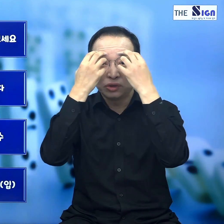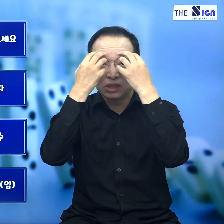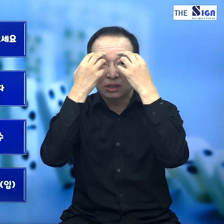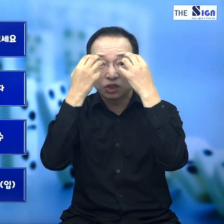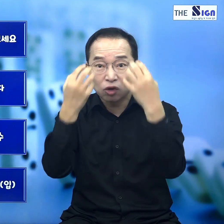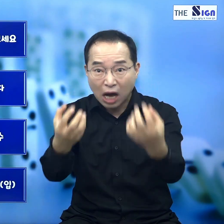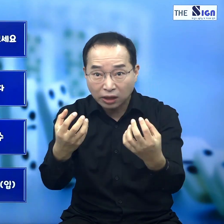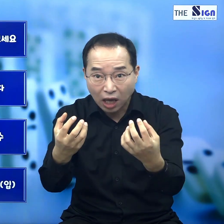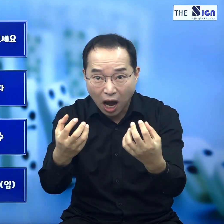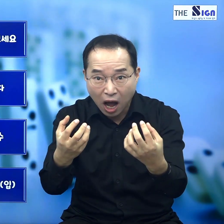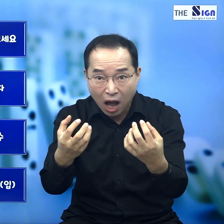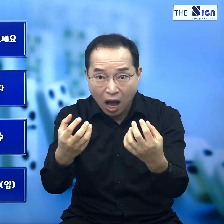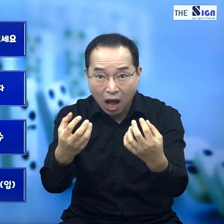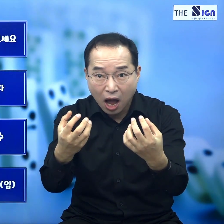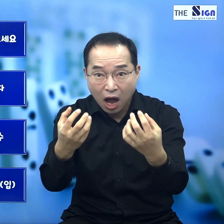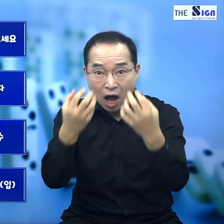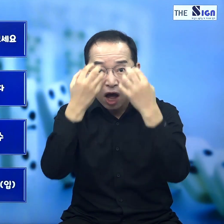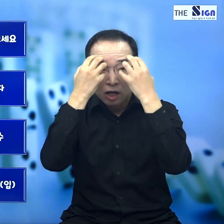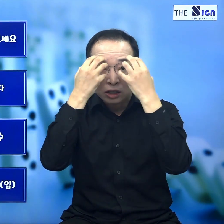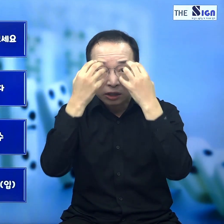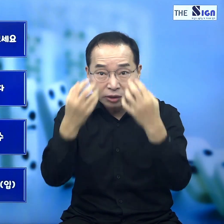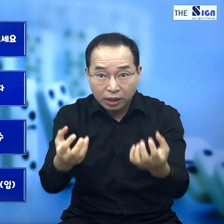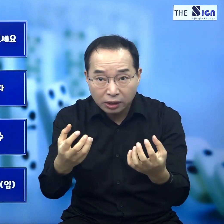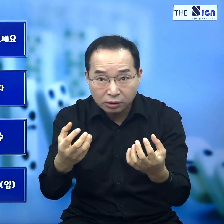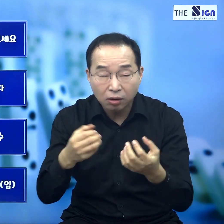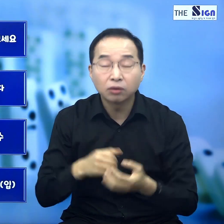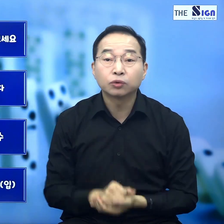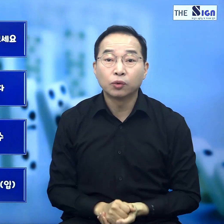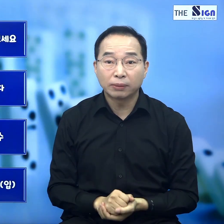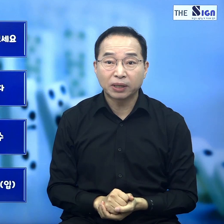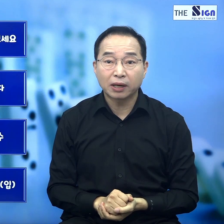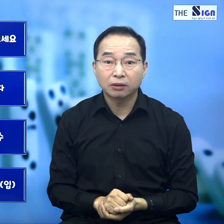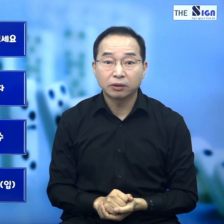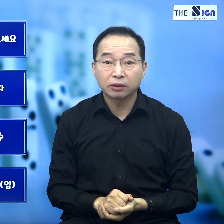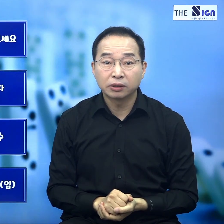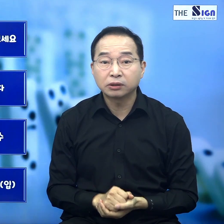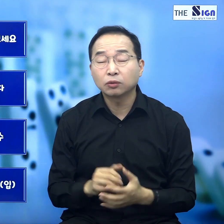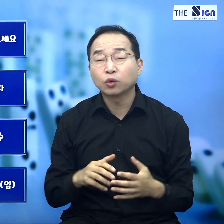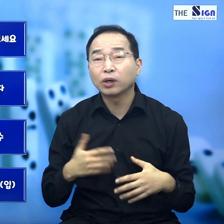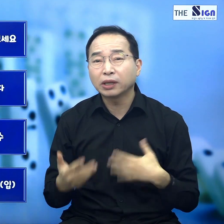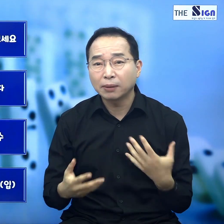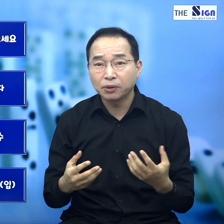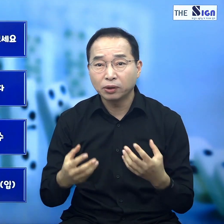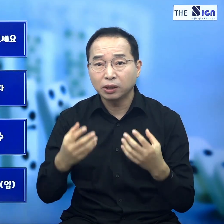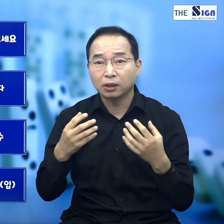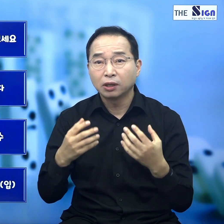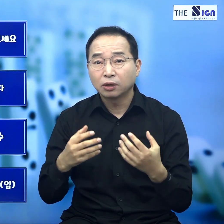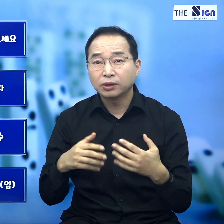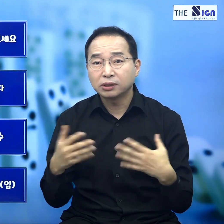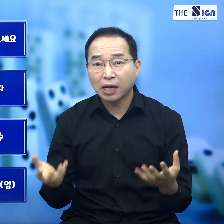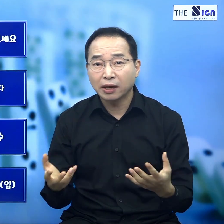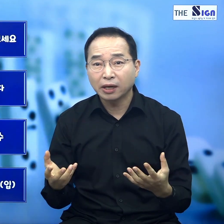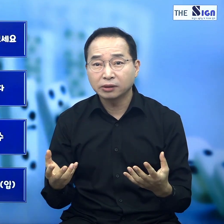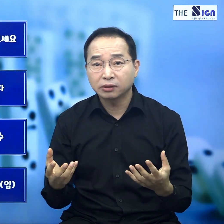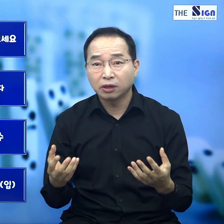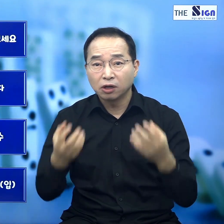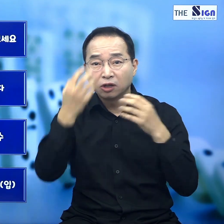이렇게 튀어나왔다. 이렇게 해서 놀랍다라는 거예요. 그래서 놀라다라는 표현이 굉장히 다양하게 써요.